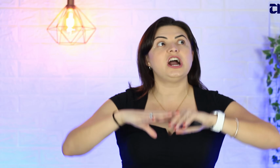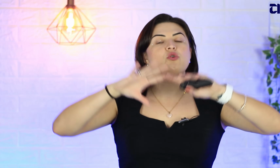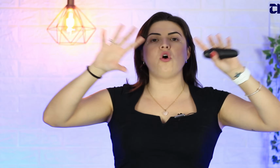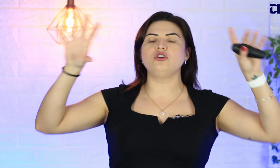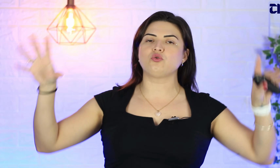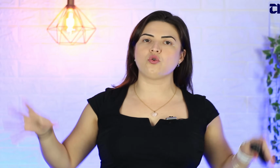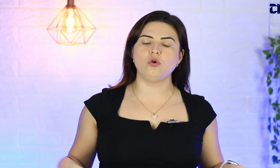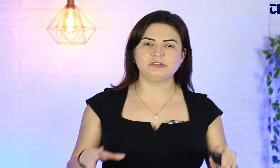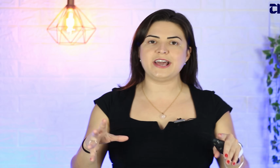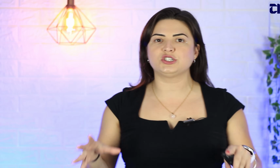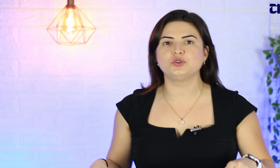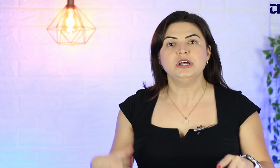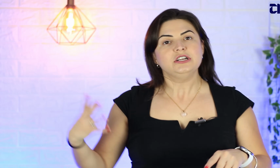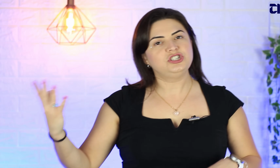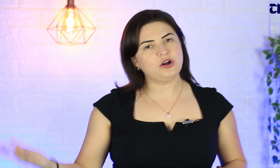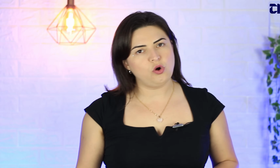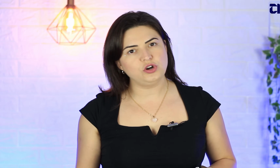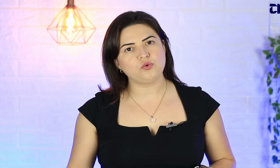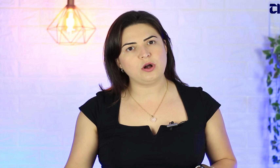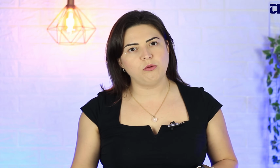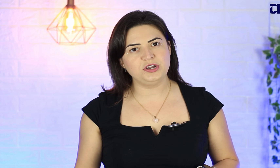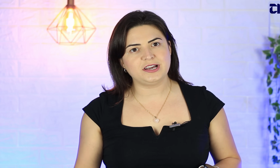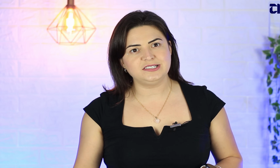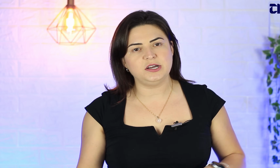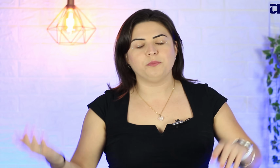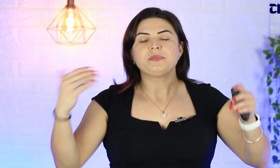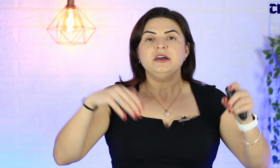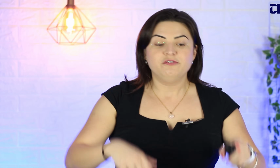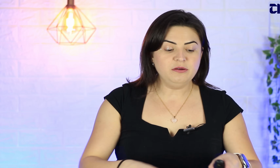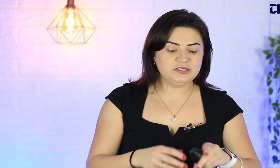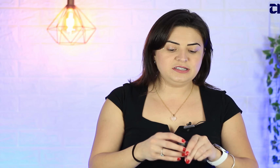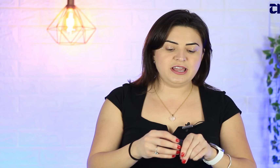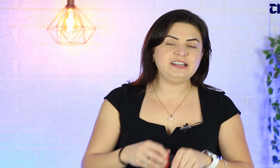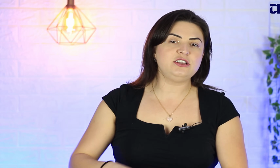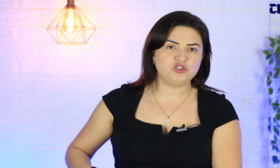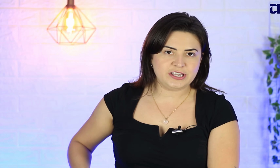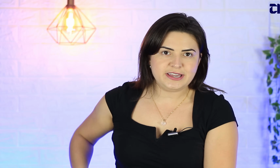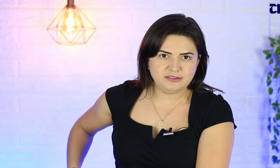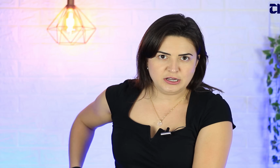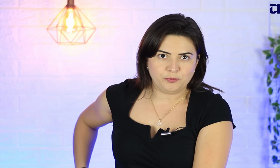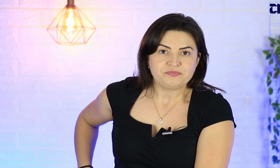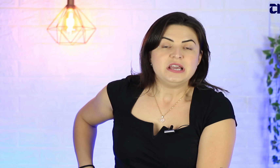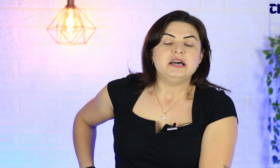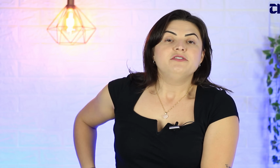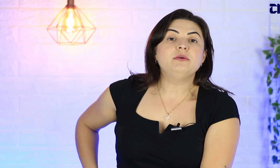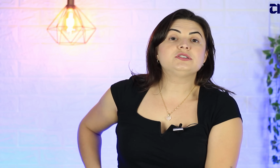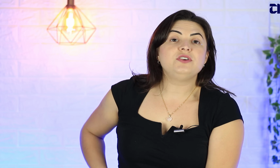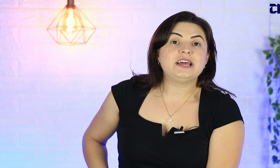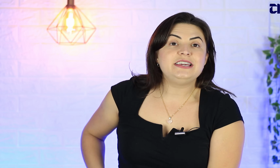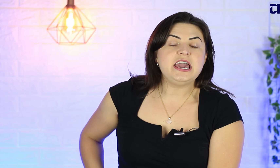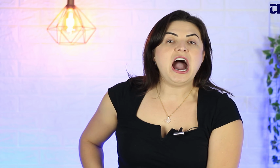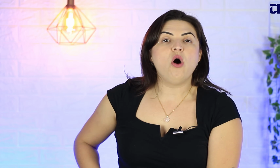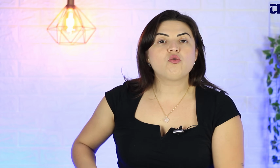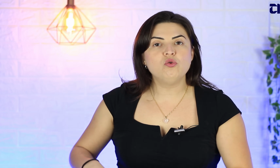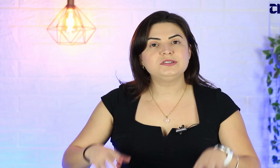de acordo com o contexto, de acordo com a comunicação. Vamos entender isso aqui, então. Vamos ver aqui alguns